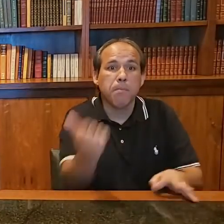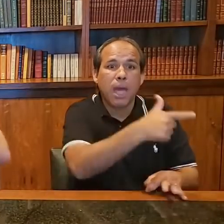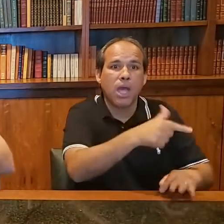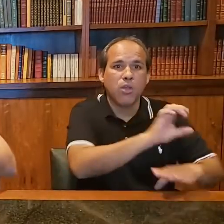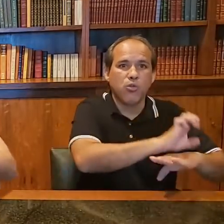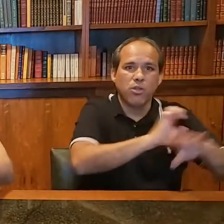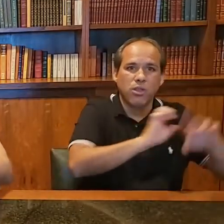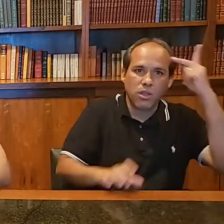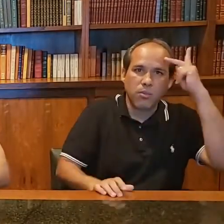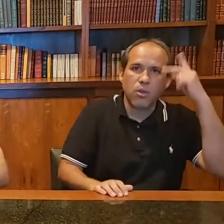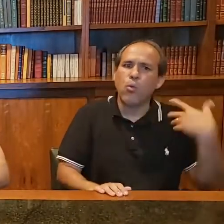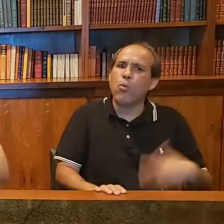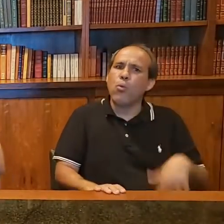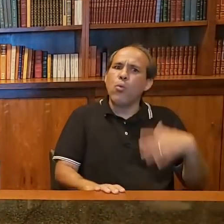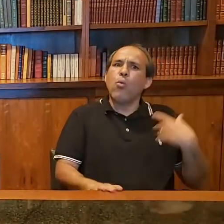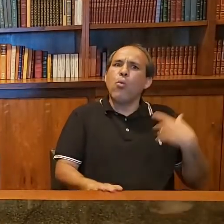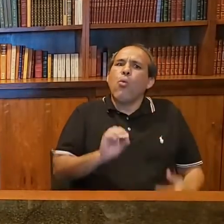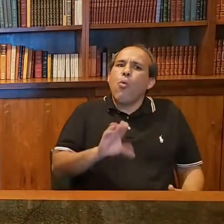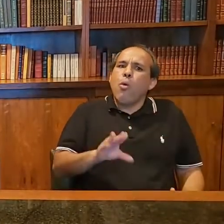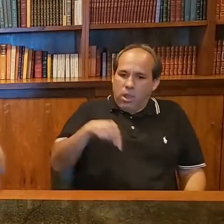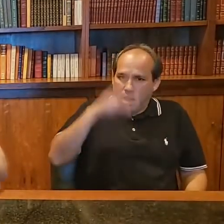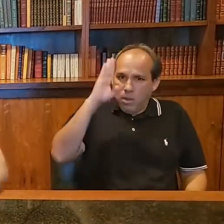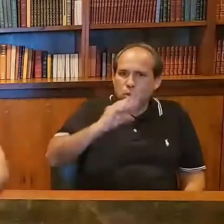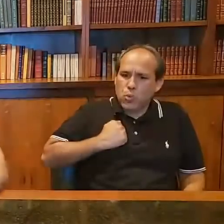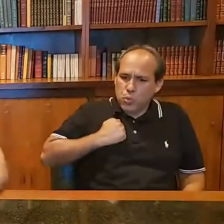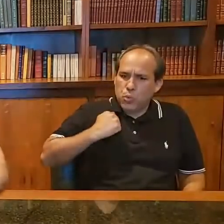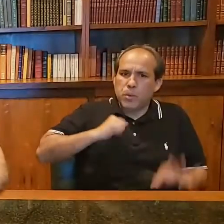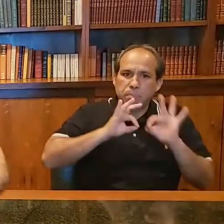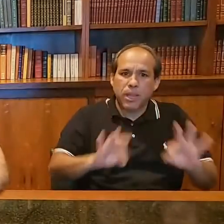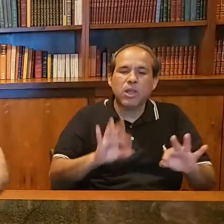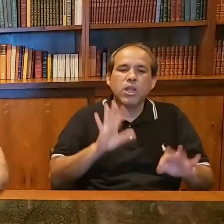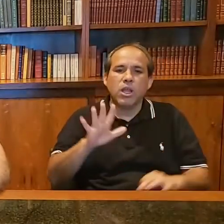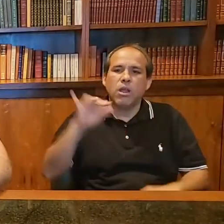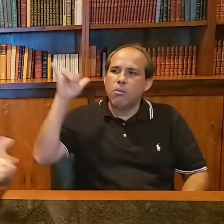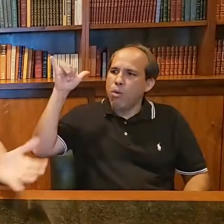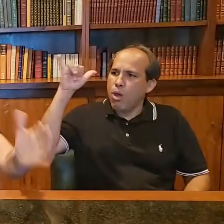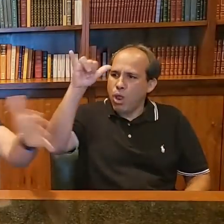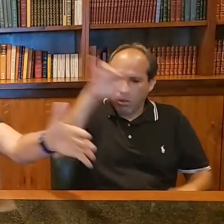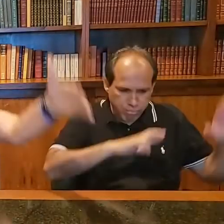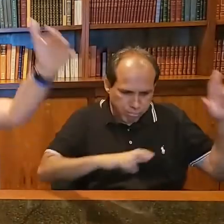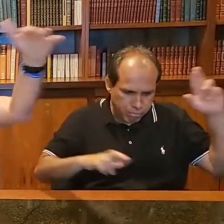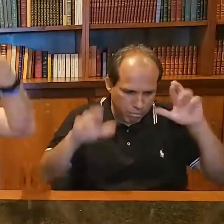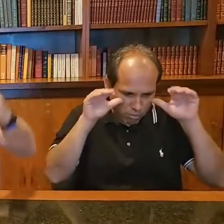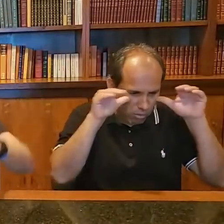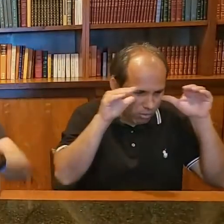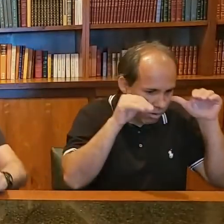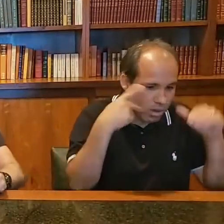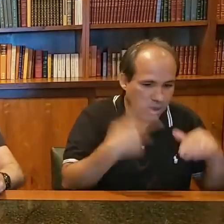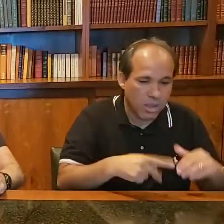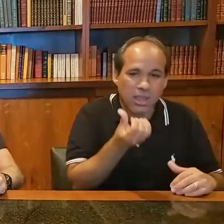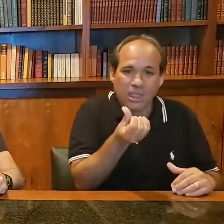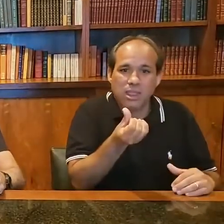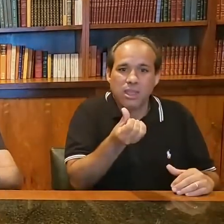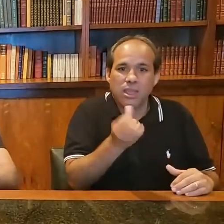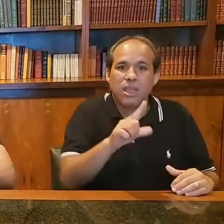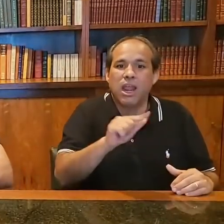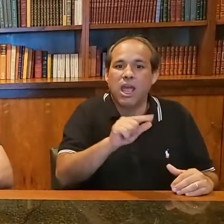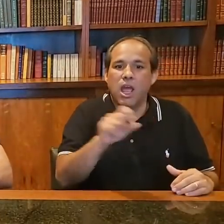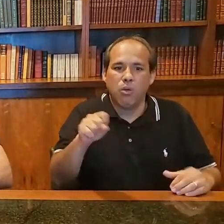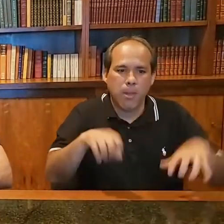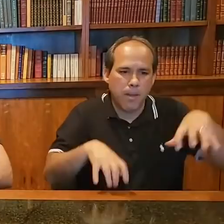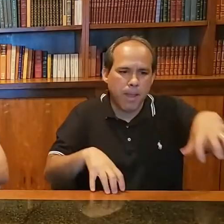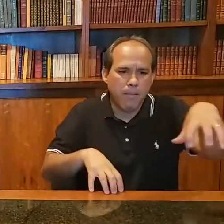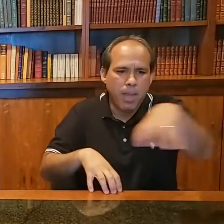o que é o Brasil, pessoal. Sobrevoei a região dos 6 lagos, é um platô, né? Tem meia dúzia de lagos lá,